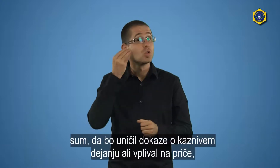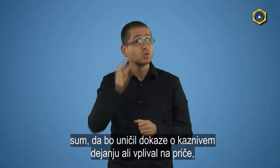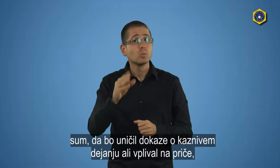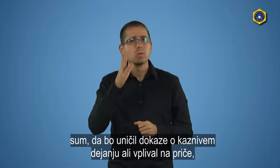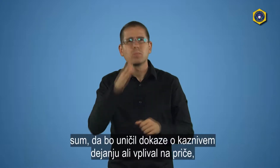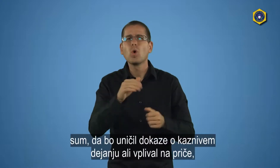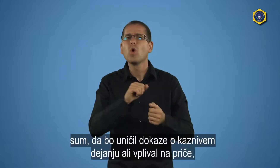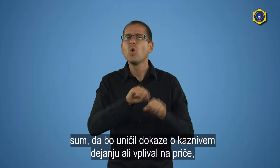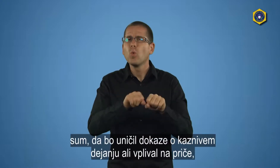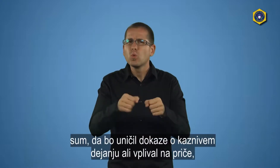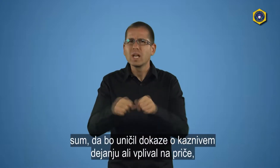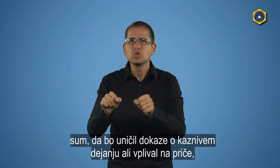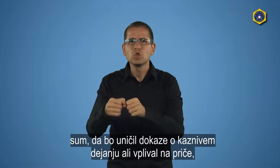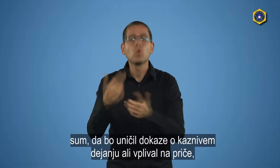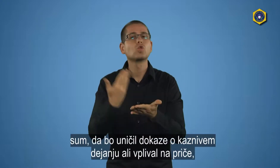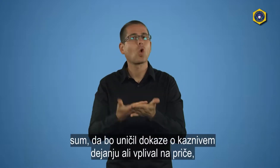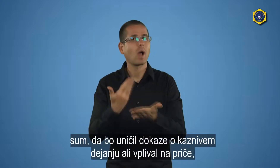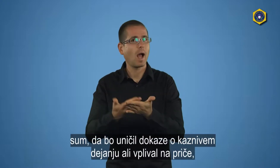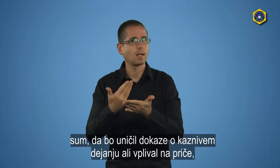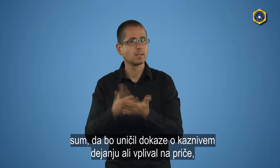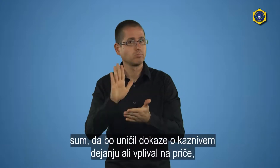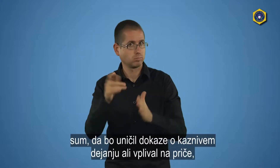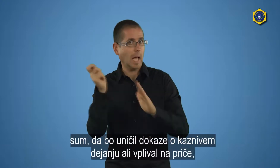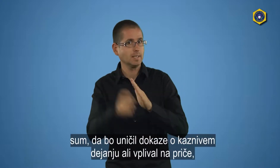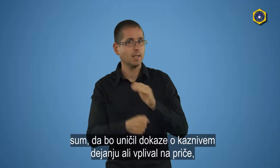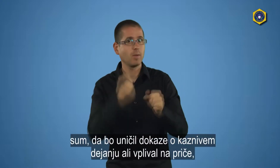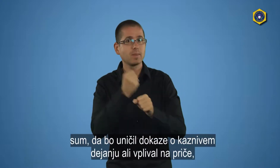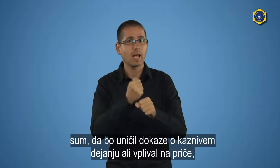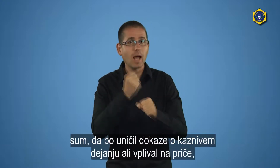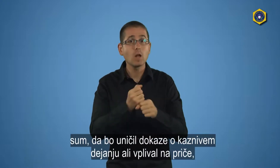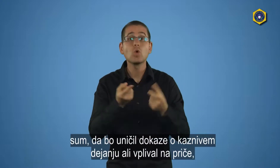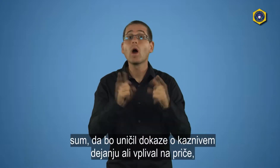Sum, da bo uničil dokaze o kaznivem dejanju ali vplival na priče.